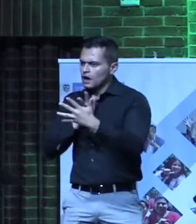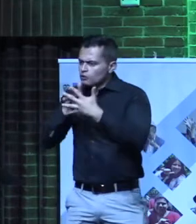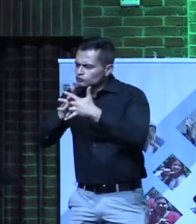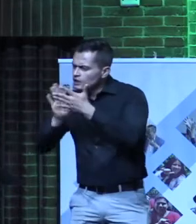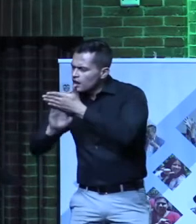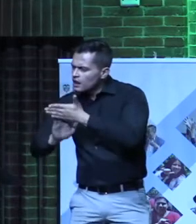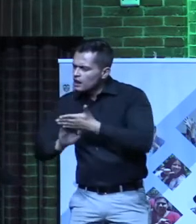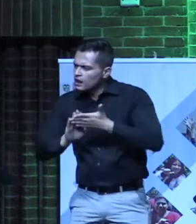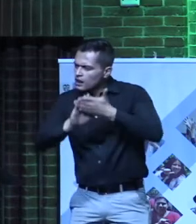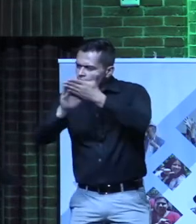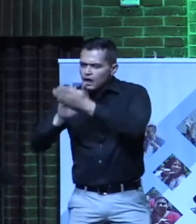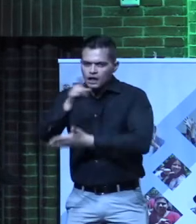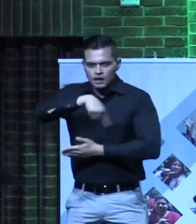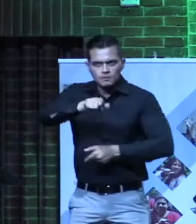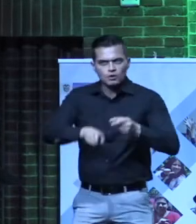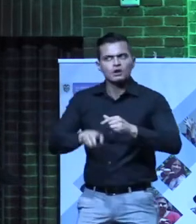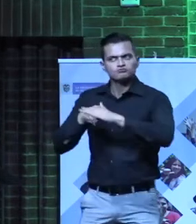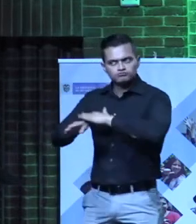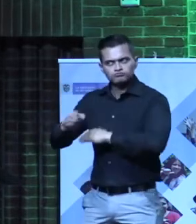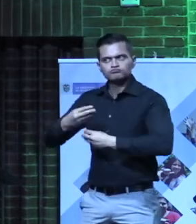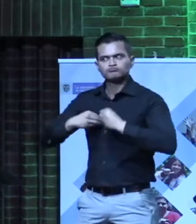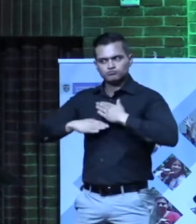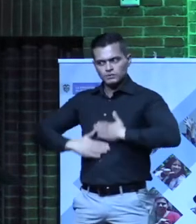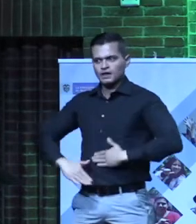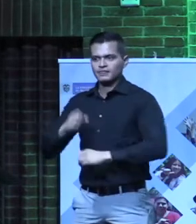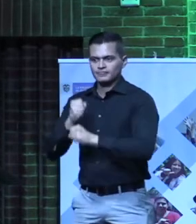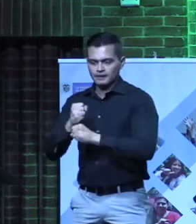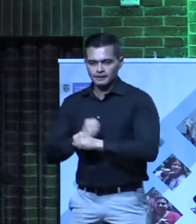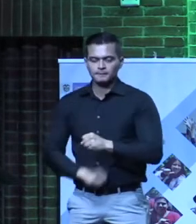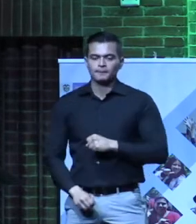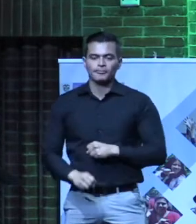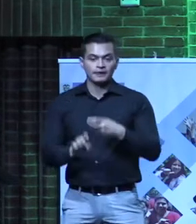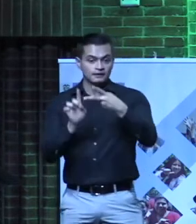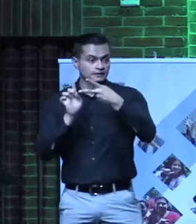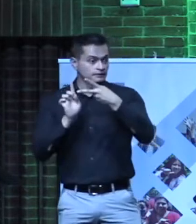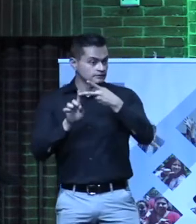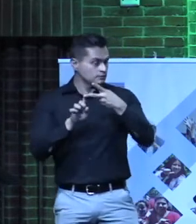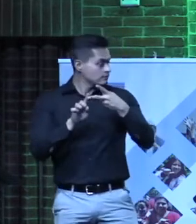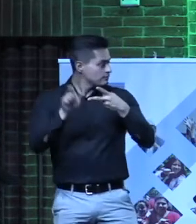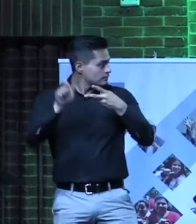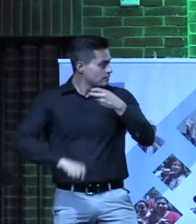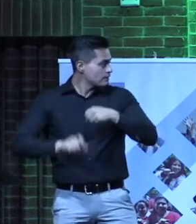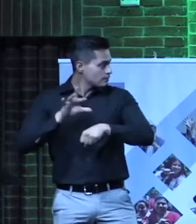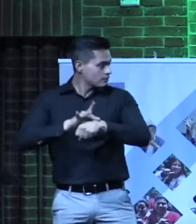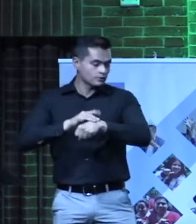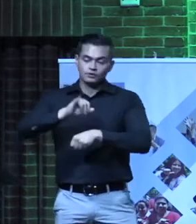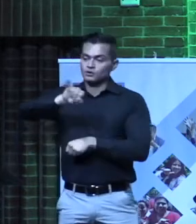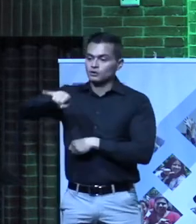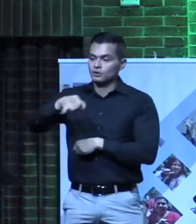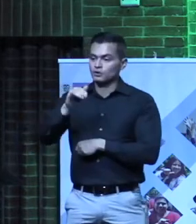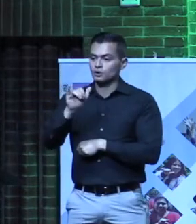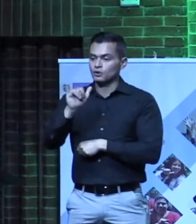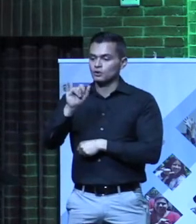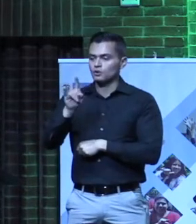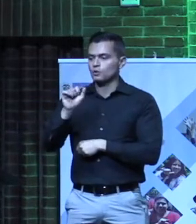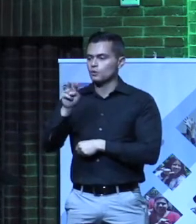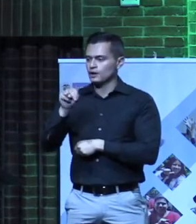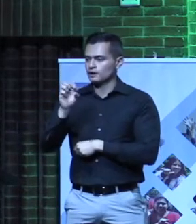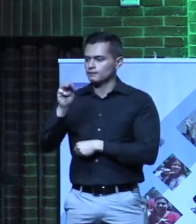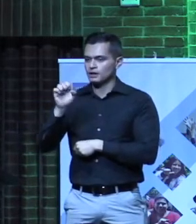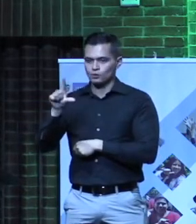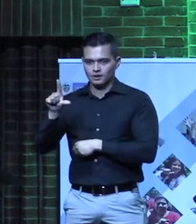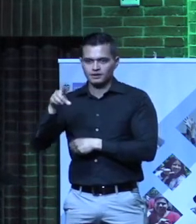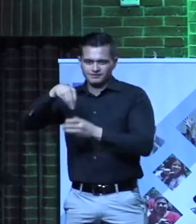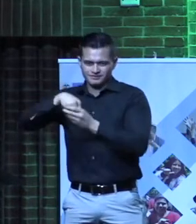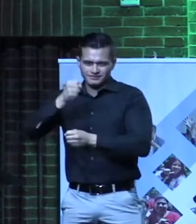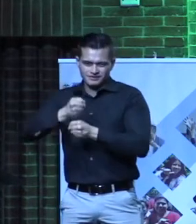efectivo a empleo. Continuamos con el doctor Juan Manuel Méndez de la Contraloría General de la República, quien nos va a comentar un poco cómo a través de